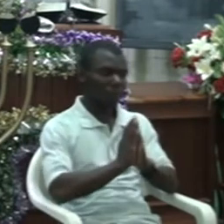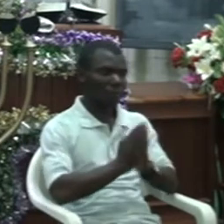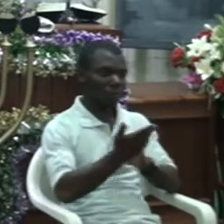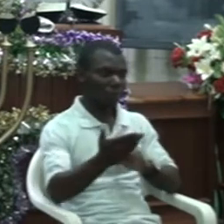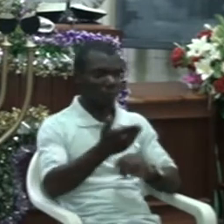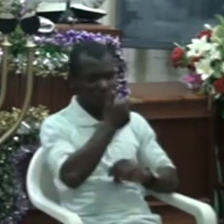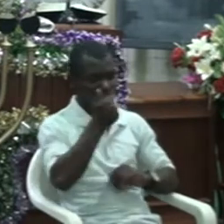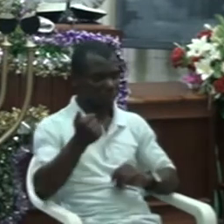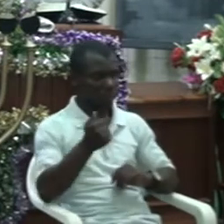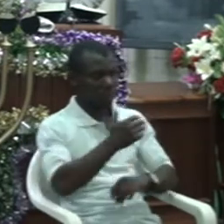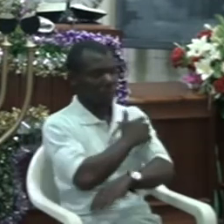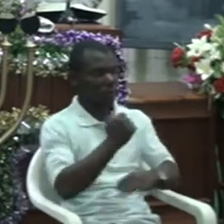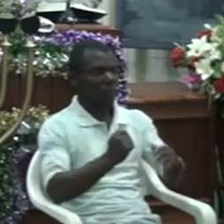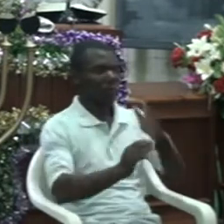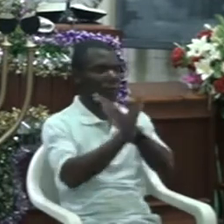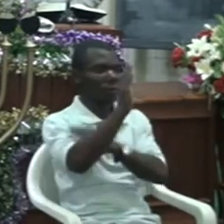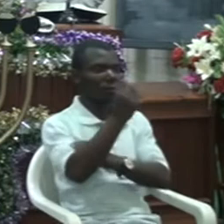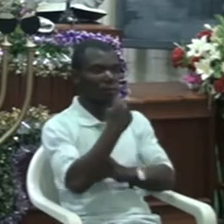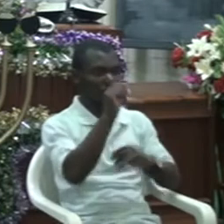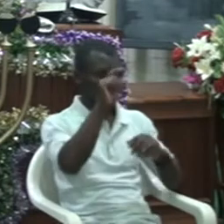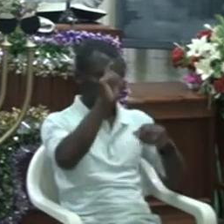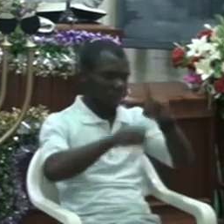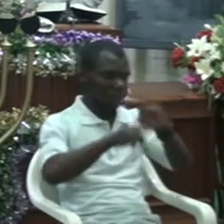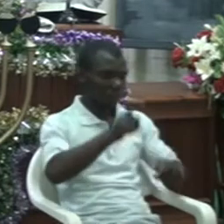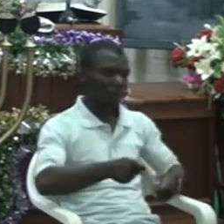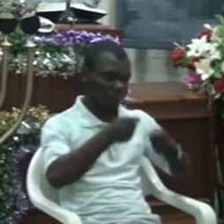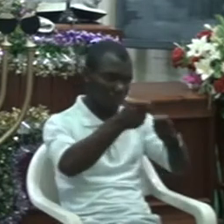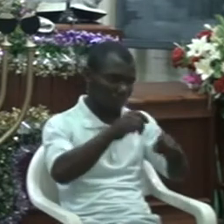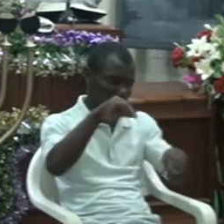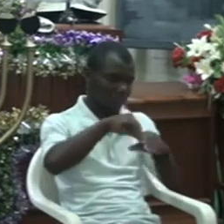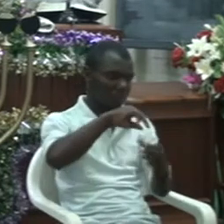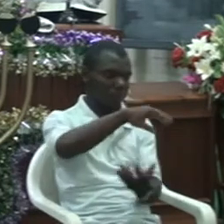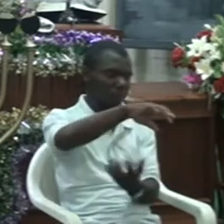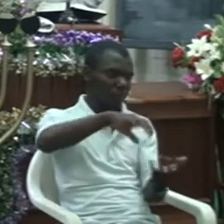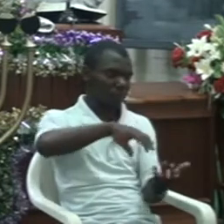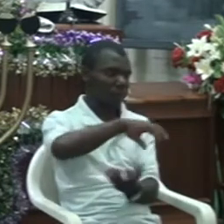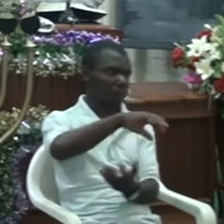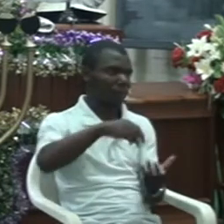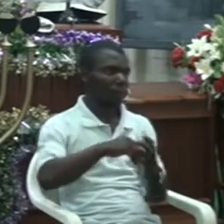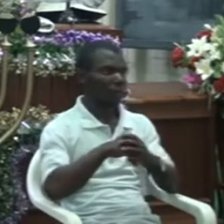précieuse. Et Dieu dit qu'il ne peut pas le donner n'importe comment.